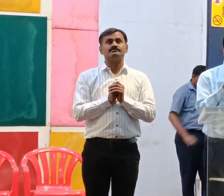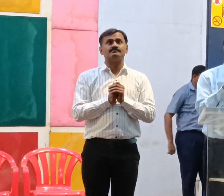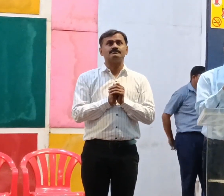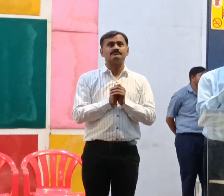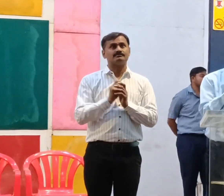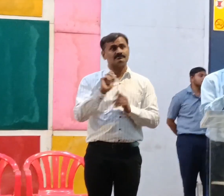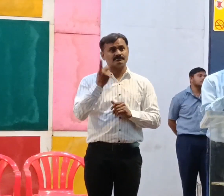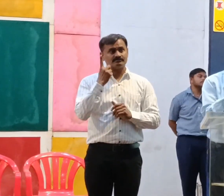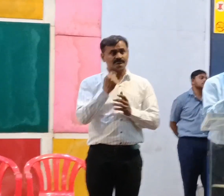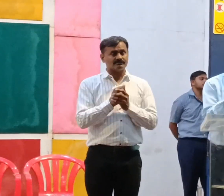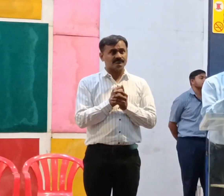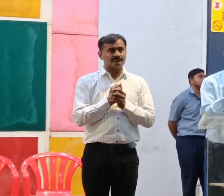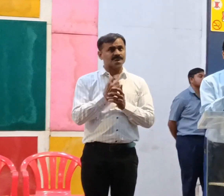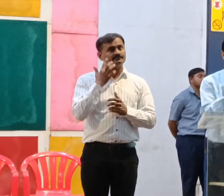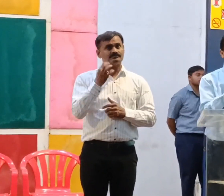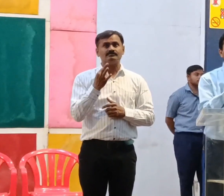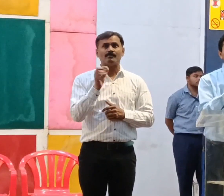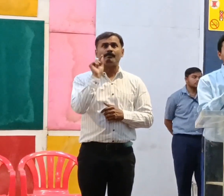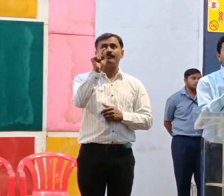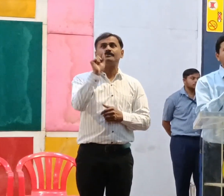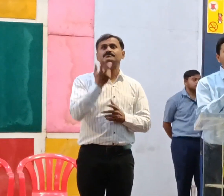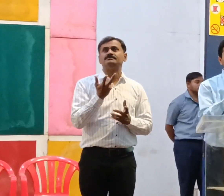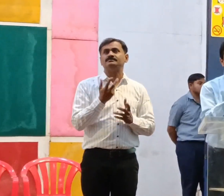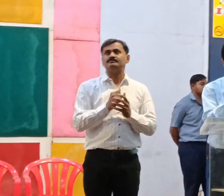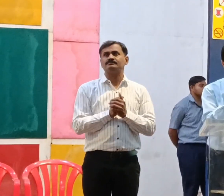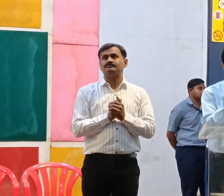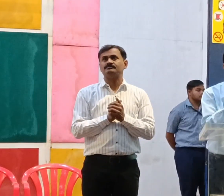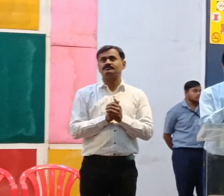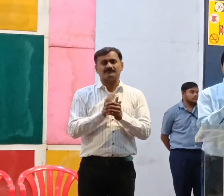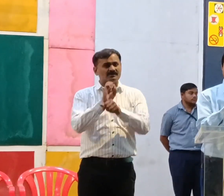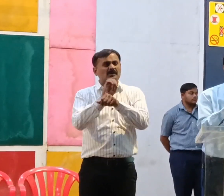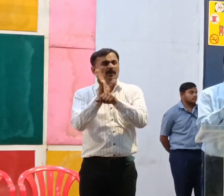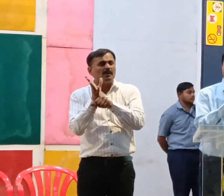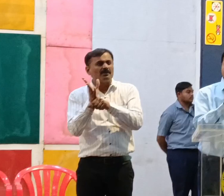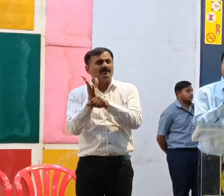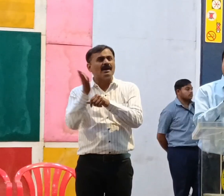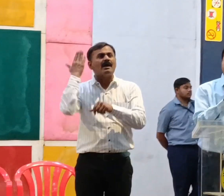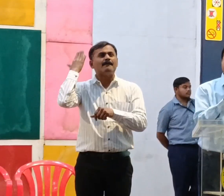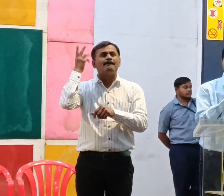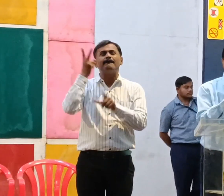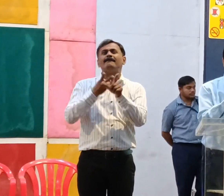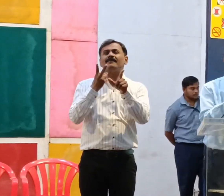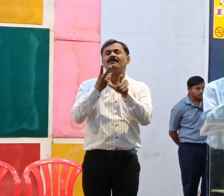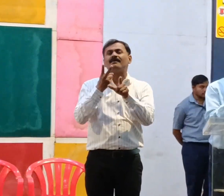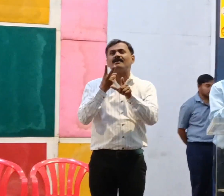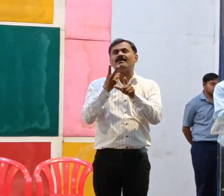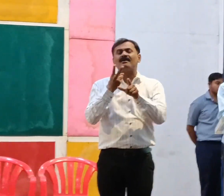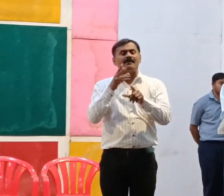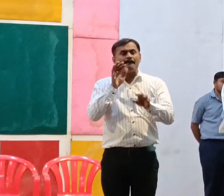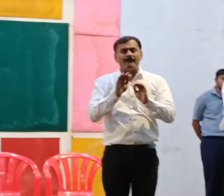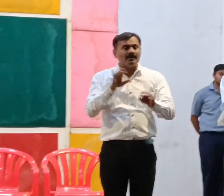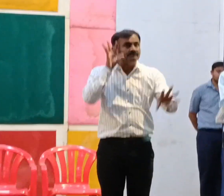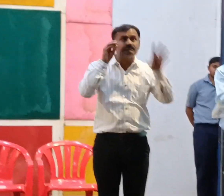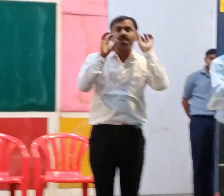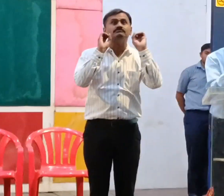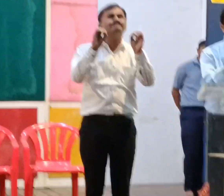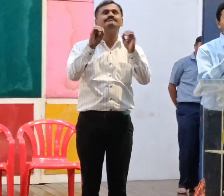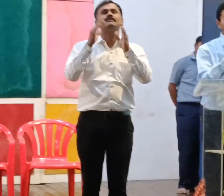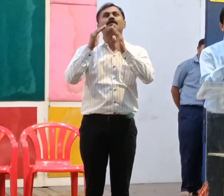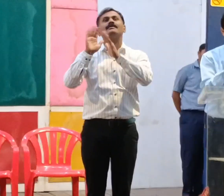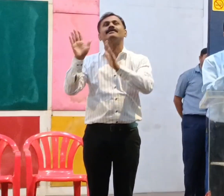તો એ છે કે કોરોના કાળનો જે ખાડો પડ્યો છે ને એ પૂરવા મહેનત કરતા રહીએ